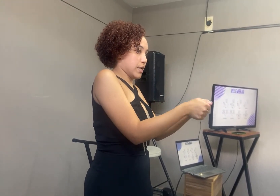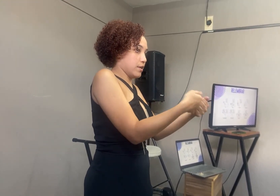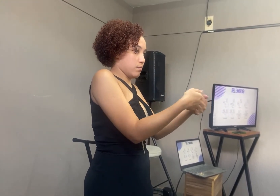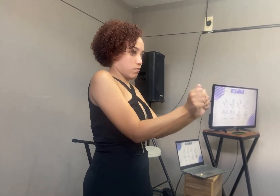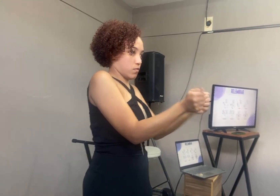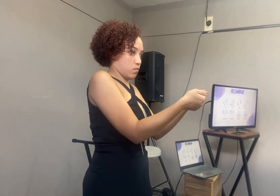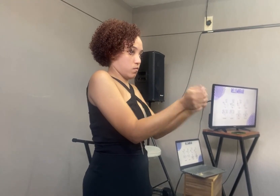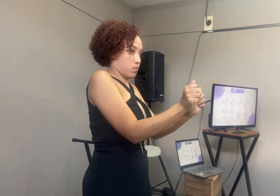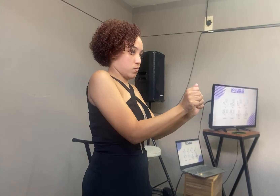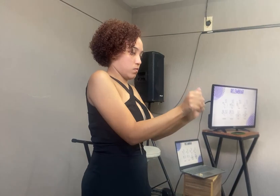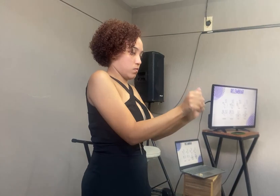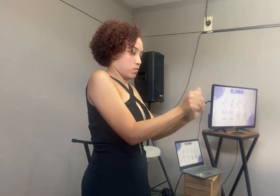Certo?